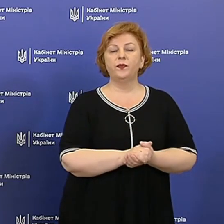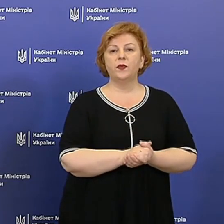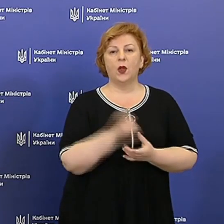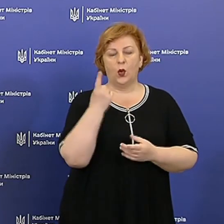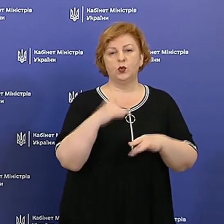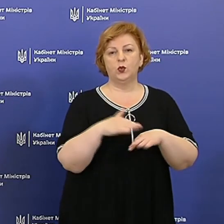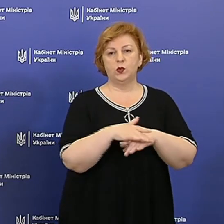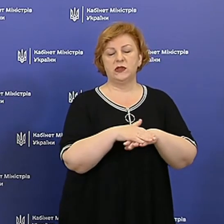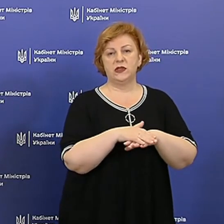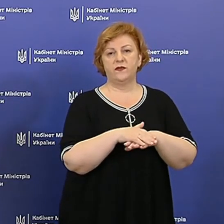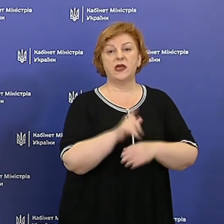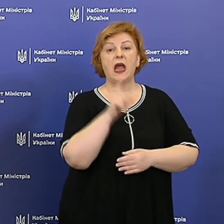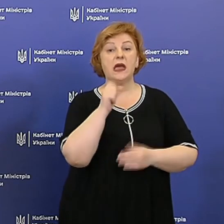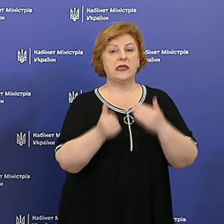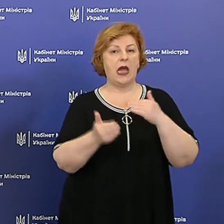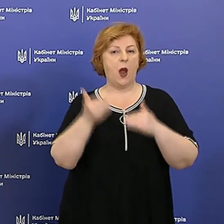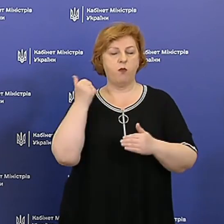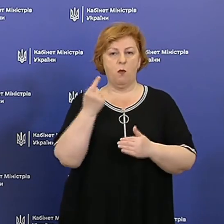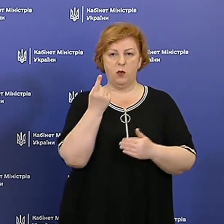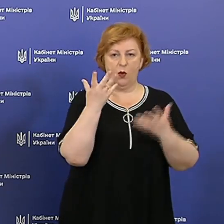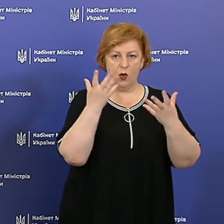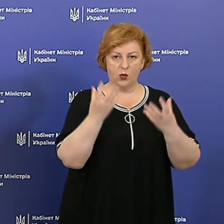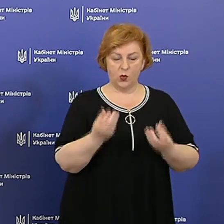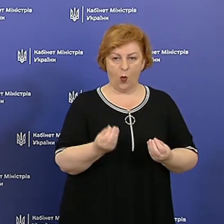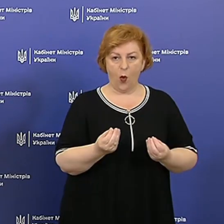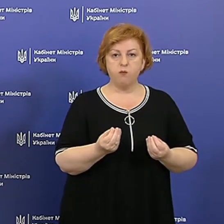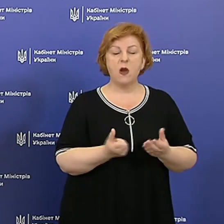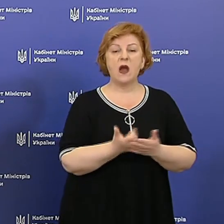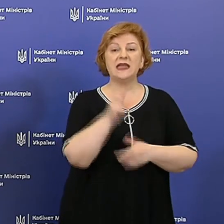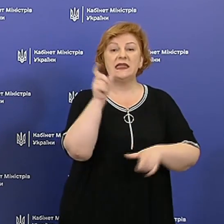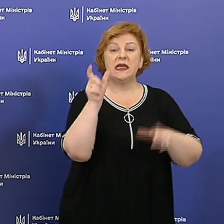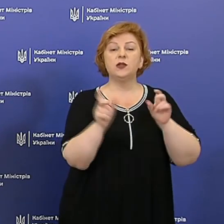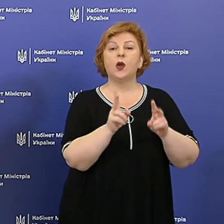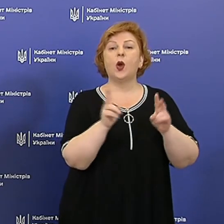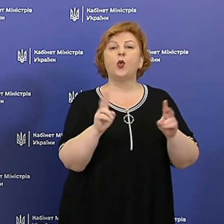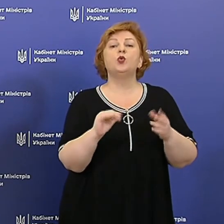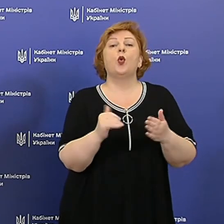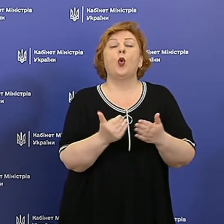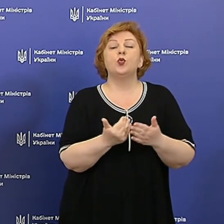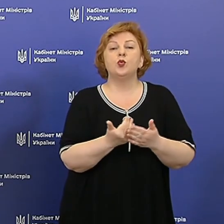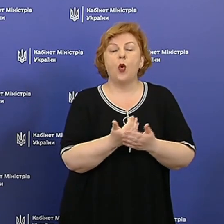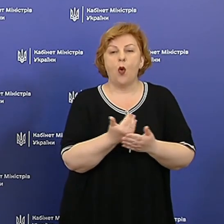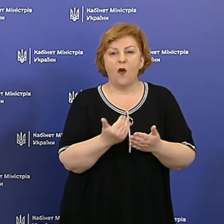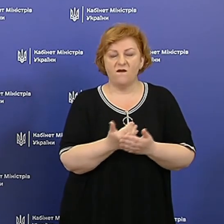ще одну цифру. За попередню добу кількість людей, які нових